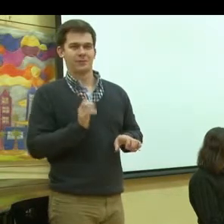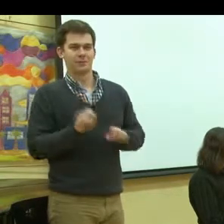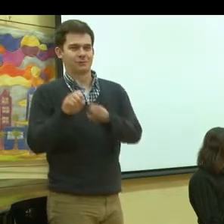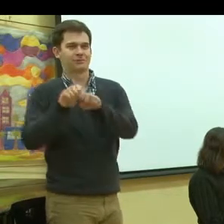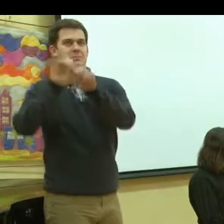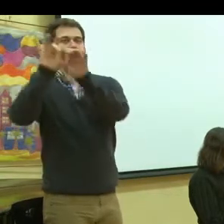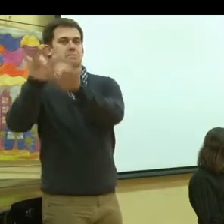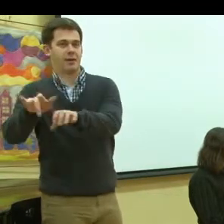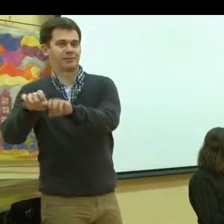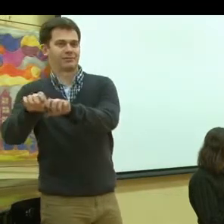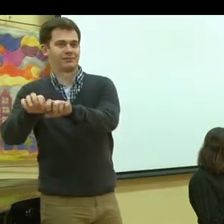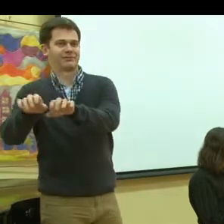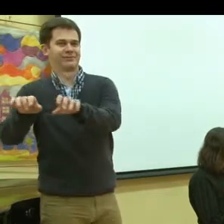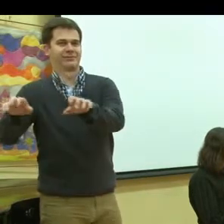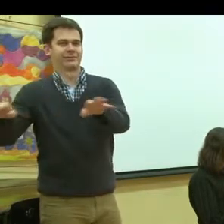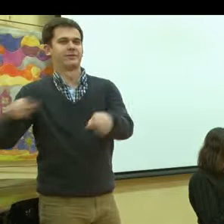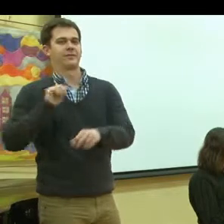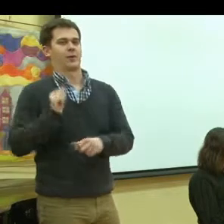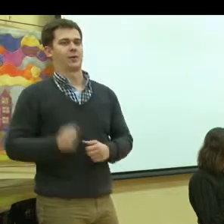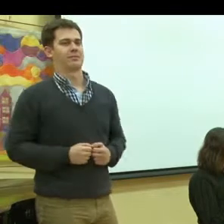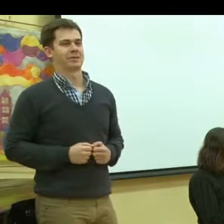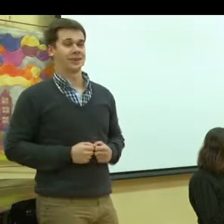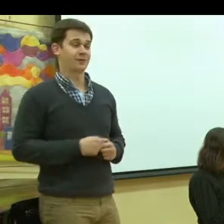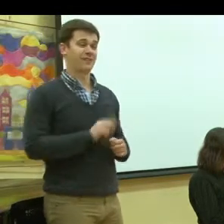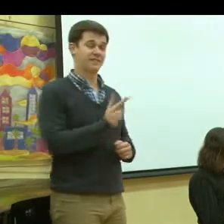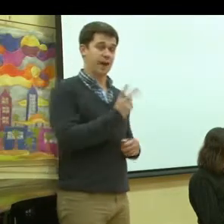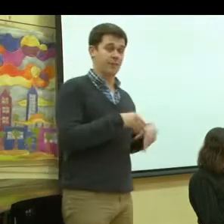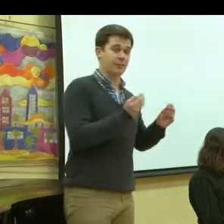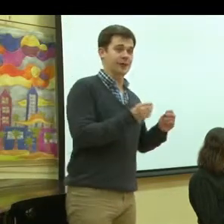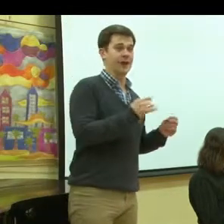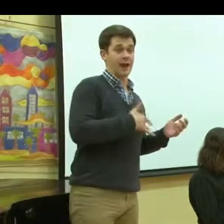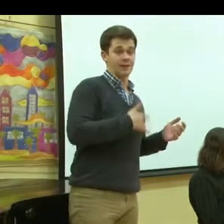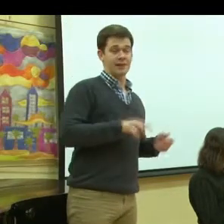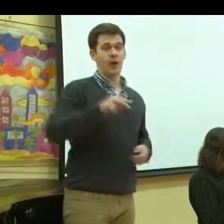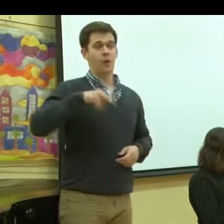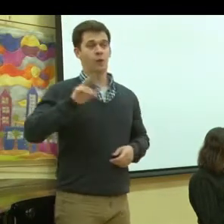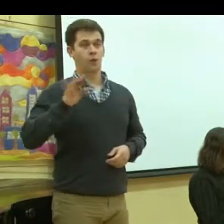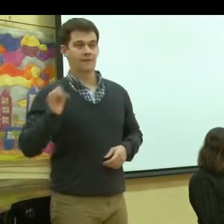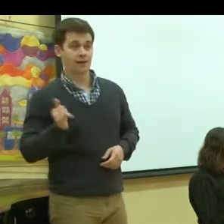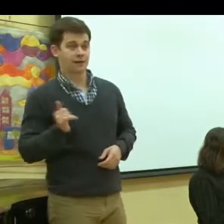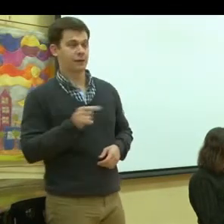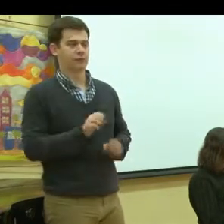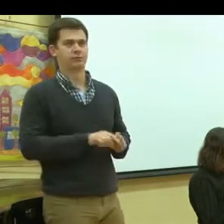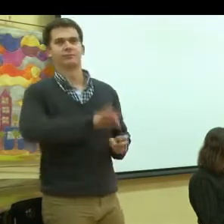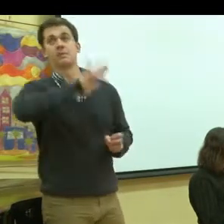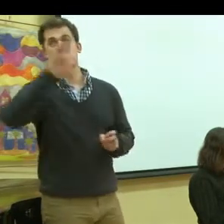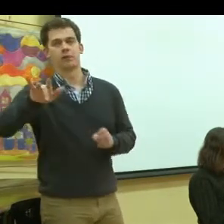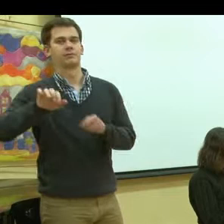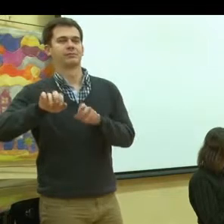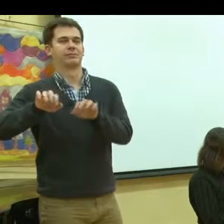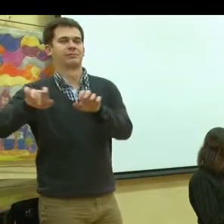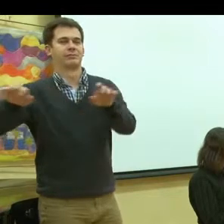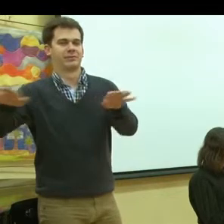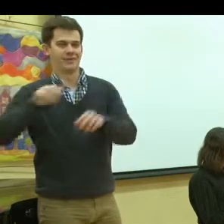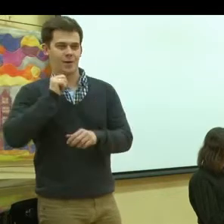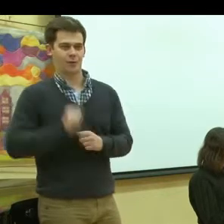podróż z Argentyny, z Urugwaju, czyli z tych jakby ziem rodzinnych Cristiana do Europy. Ese tango